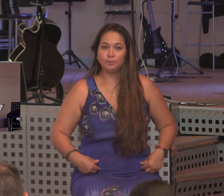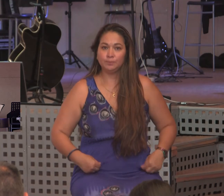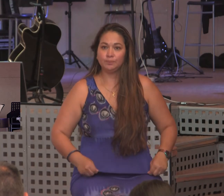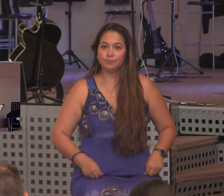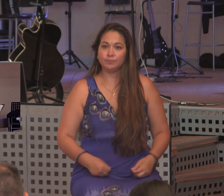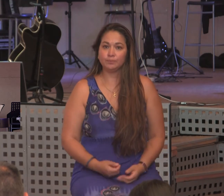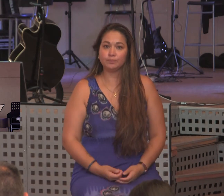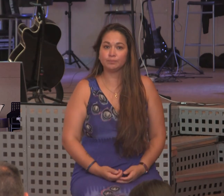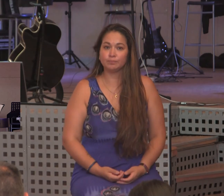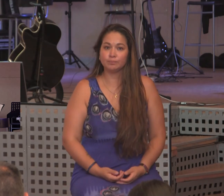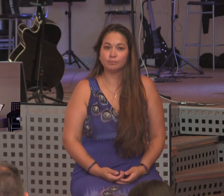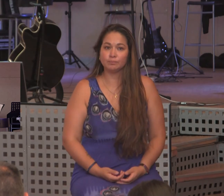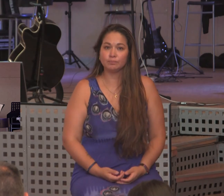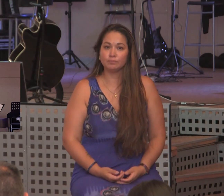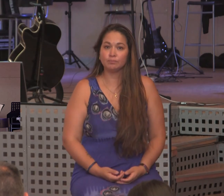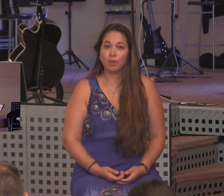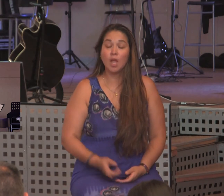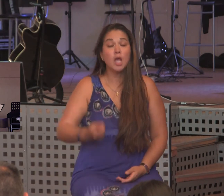lo profético.